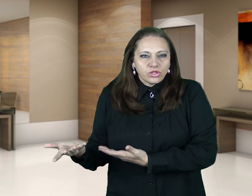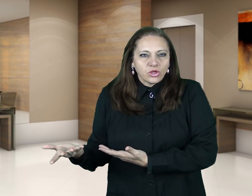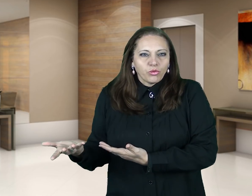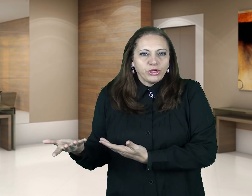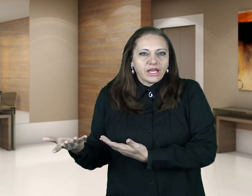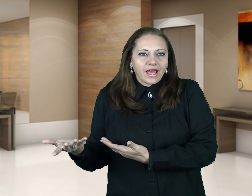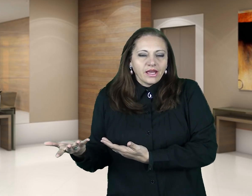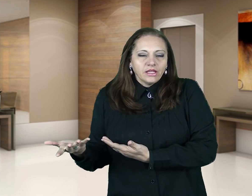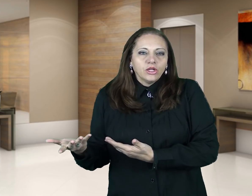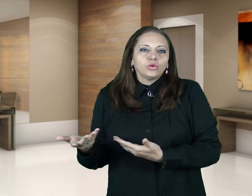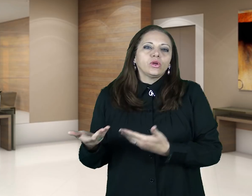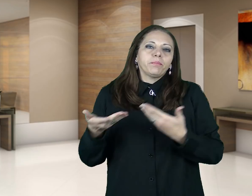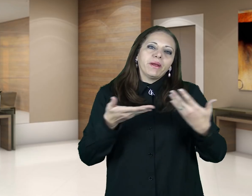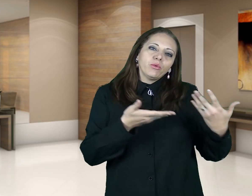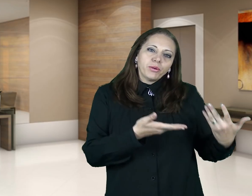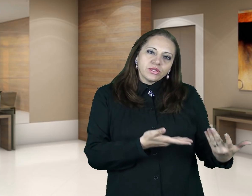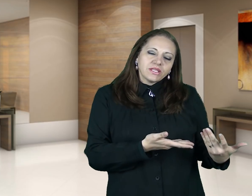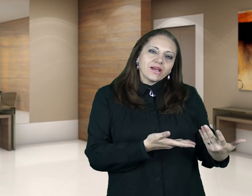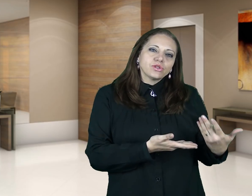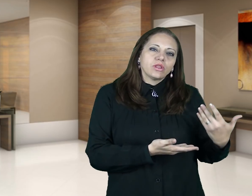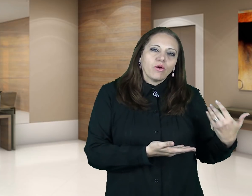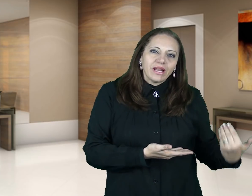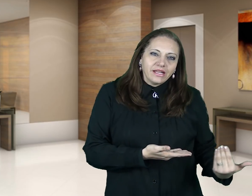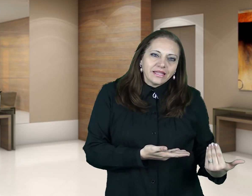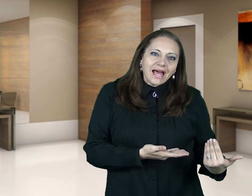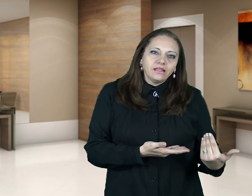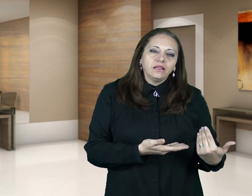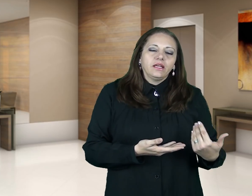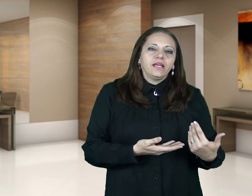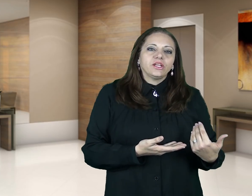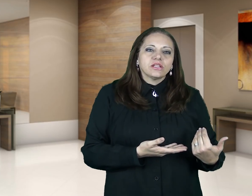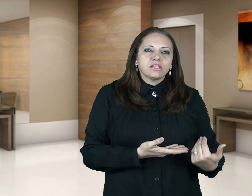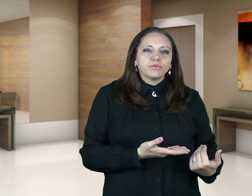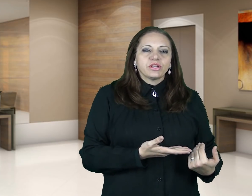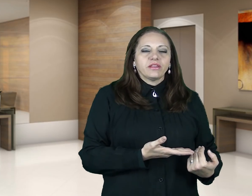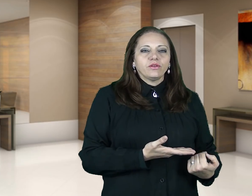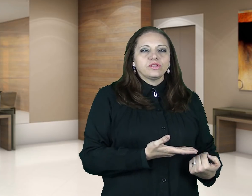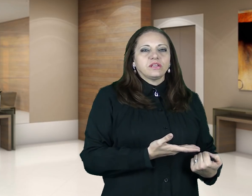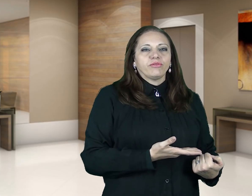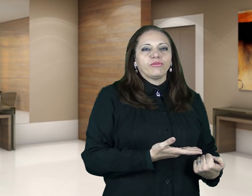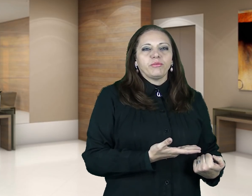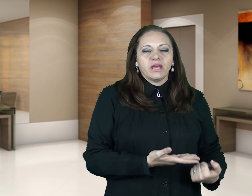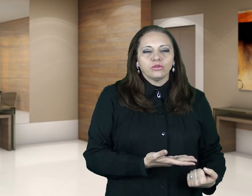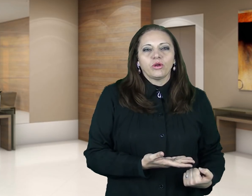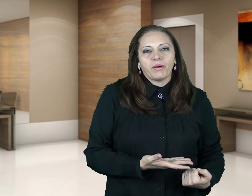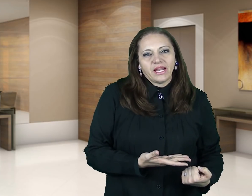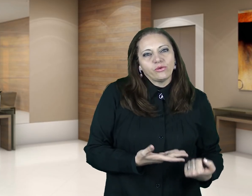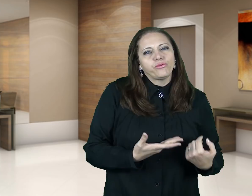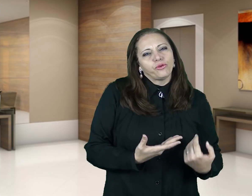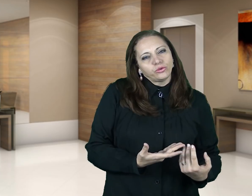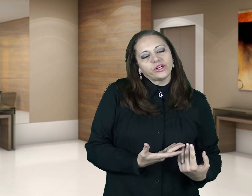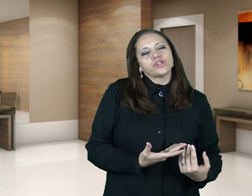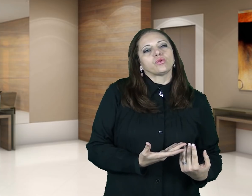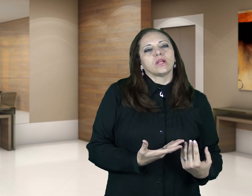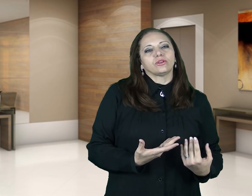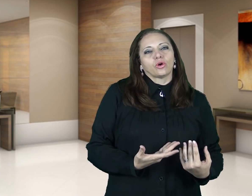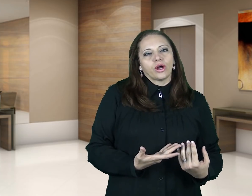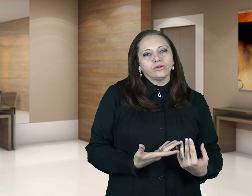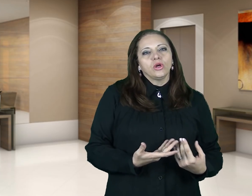se comunicar, do que pelo processo da oralidade, em que nós temos que ter um desenvolvimento do aparelho fonoarticulatório,